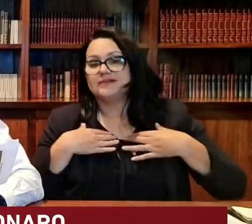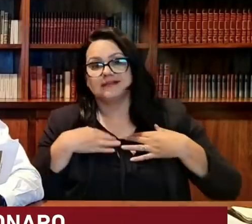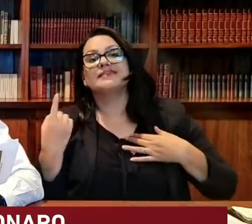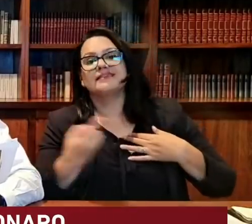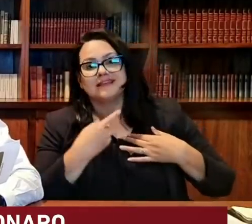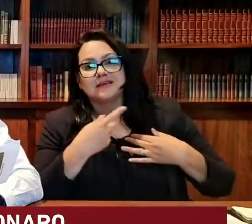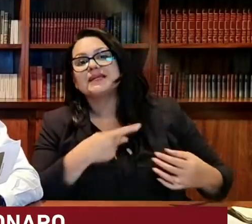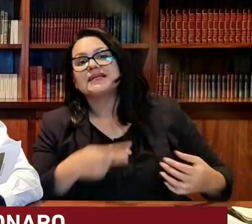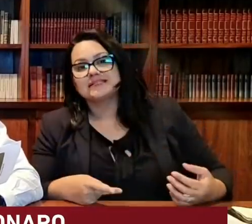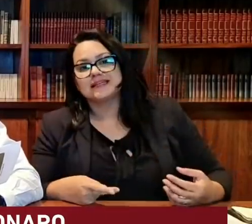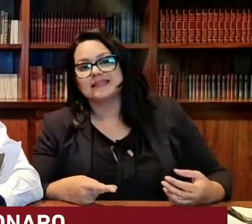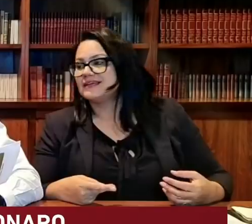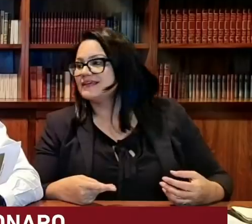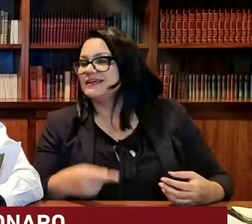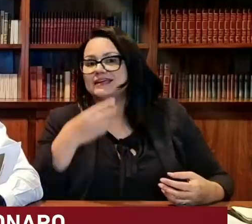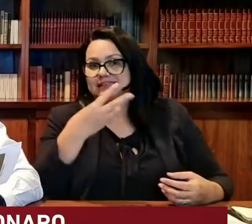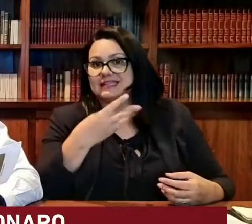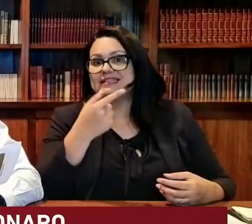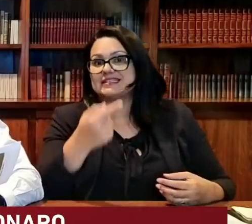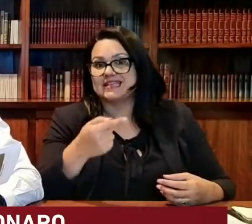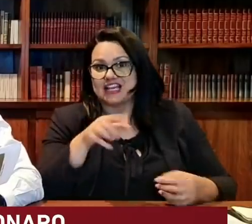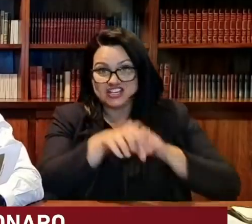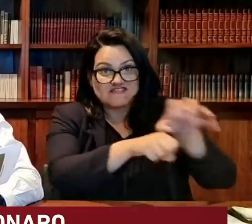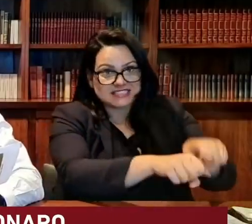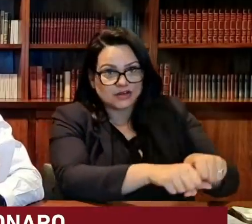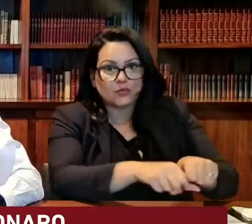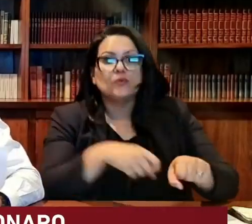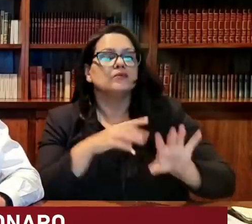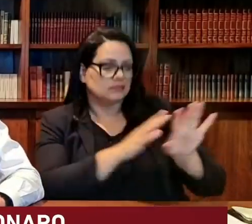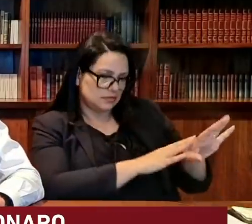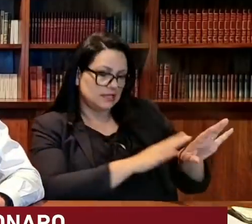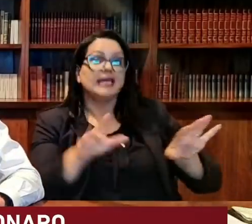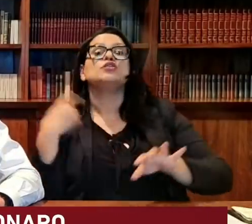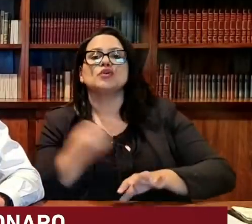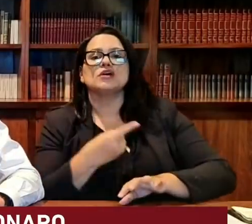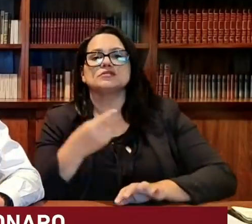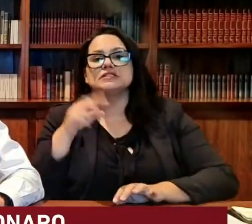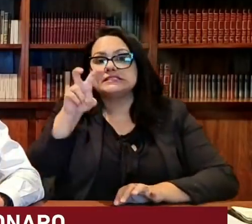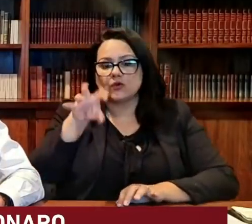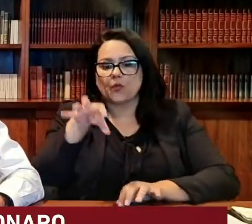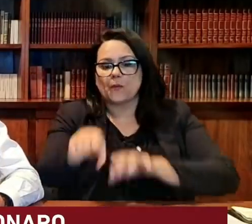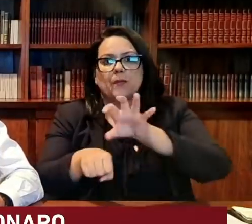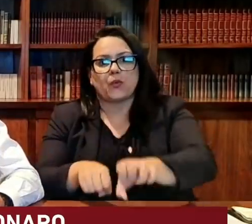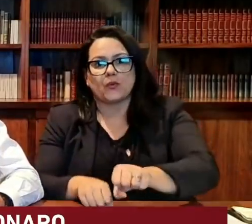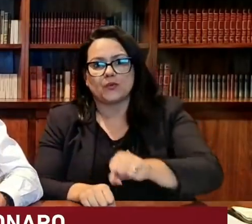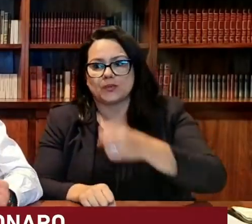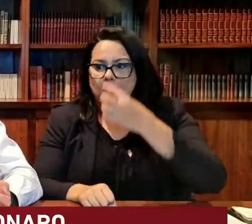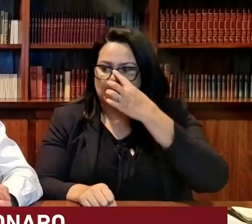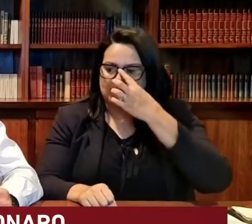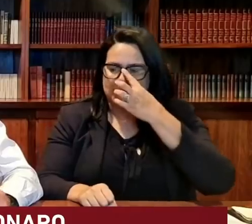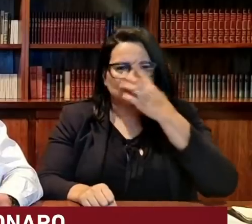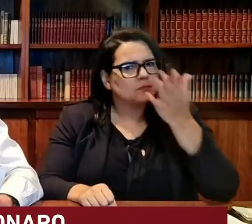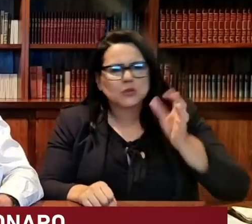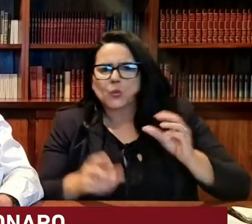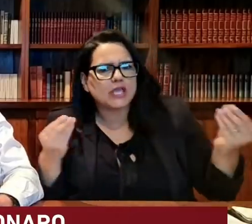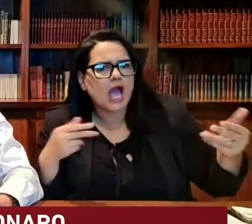governo, ou melhor, 37 invasões por ano, me desculpa aí. E no nosso governo, 5 invasões por ano. Bem, o que aconteceu